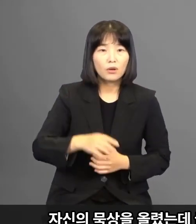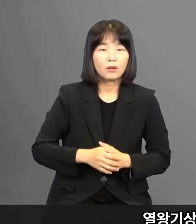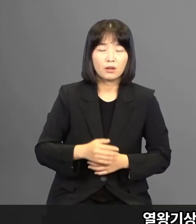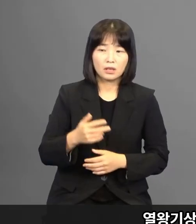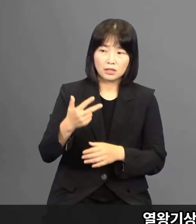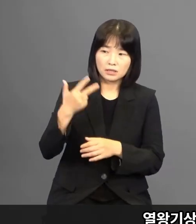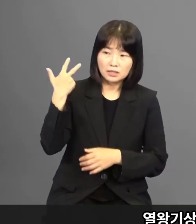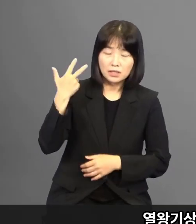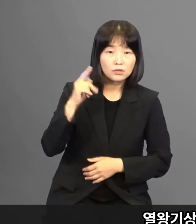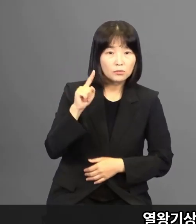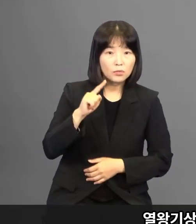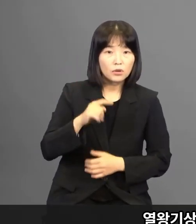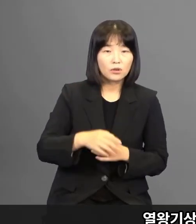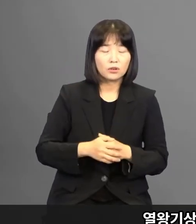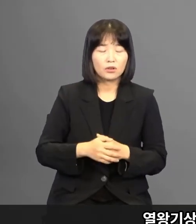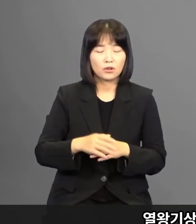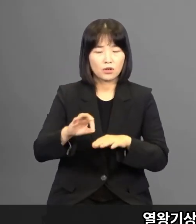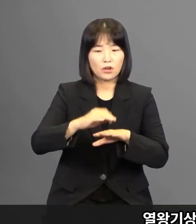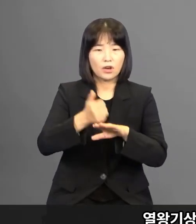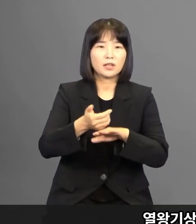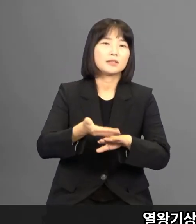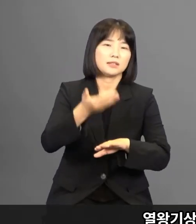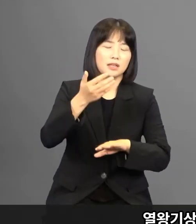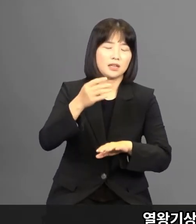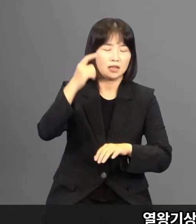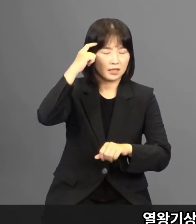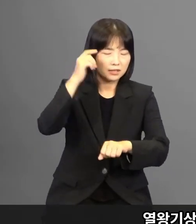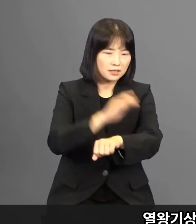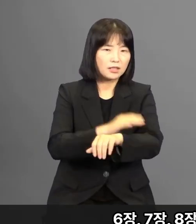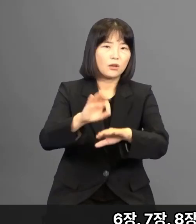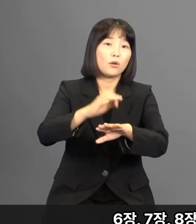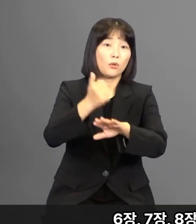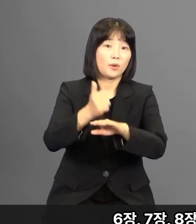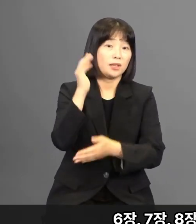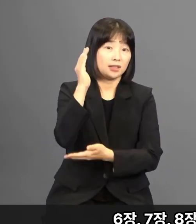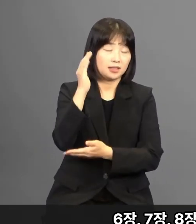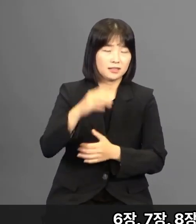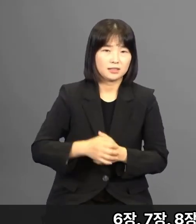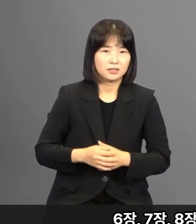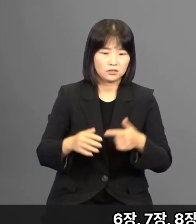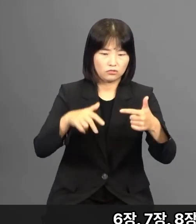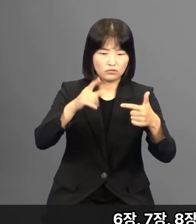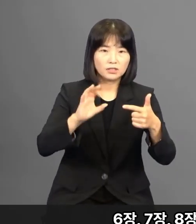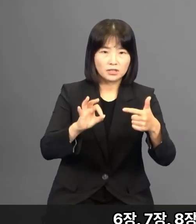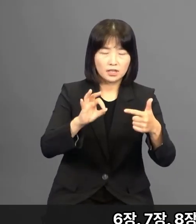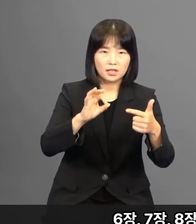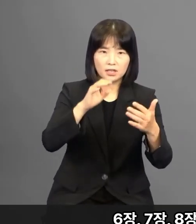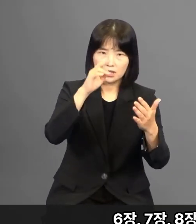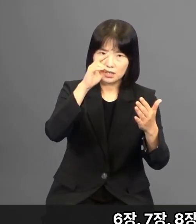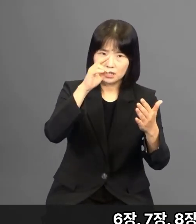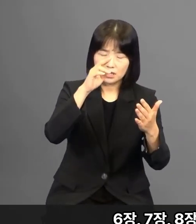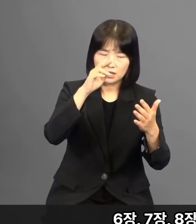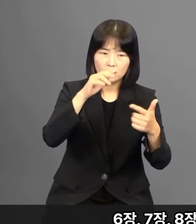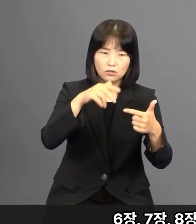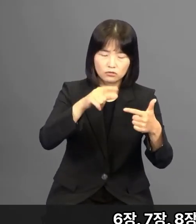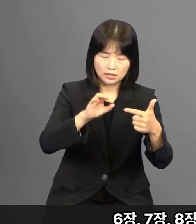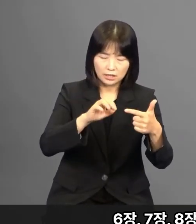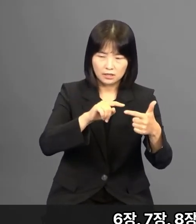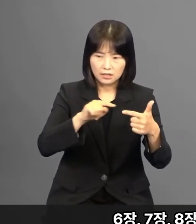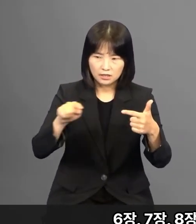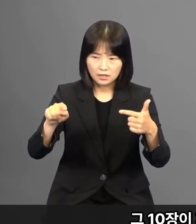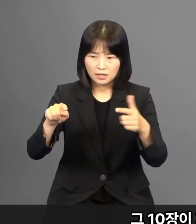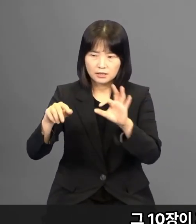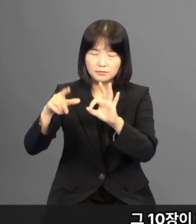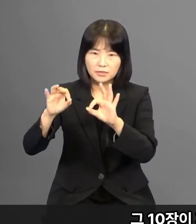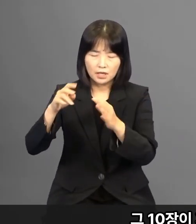지난주에 열왕기상 솔로몬 이야기였어요. 6장을 읽는데 또 6장, 7장, 8장, 9장에서 10장을